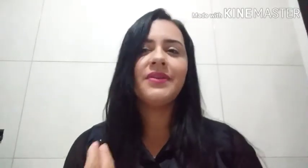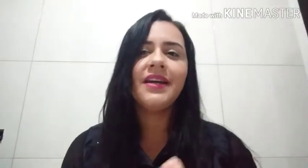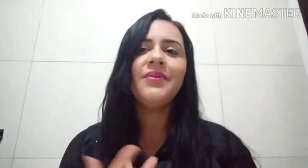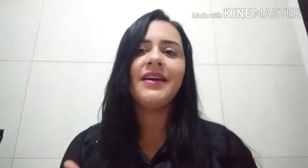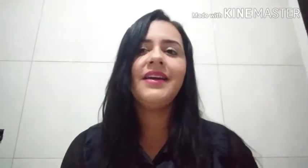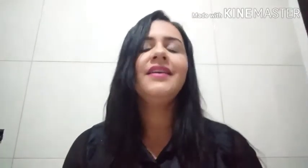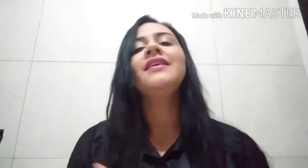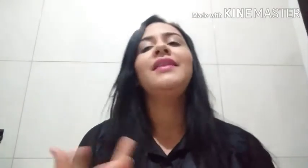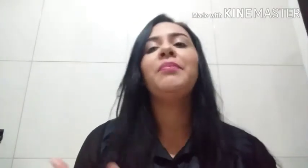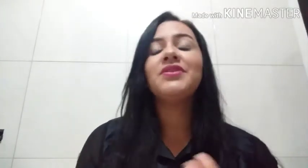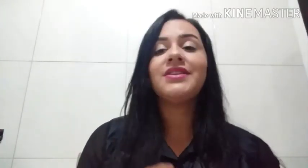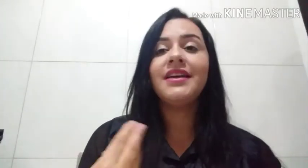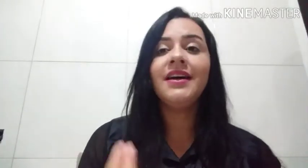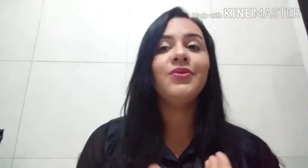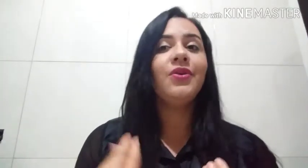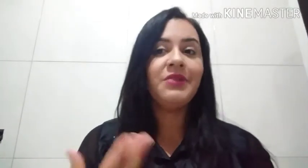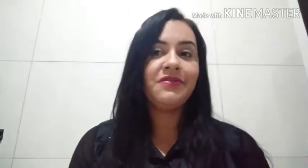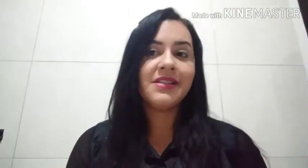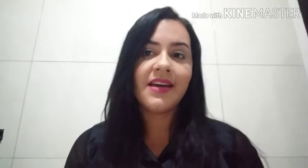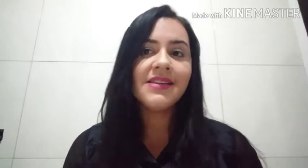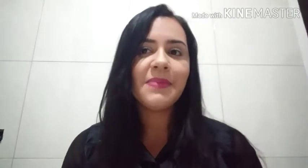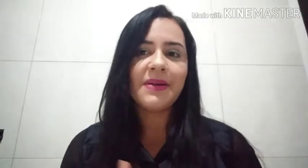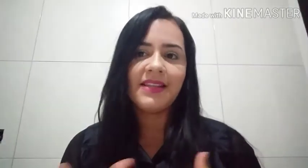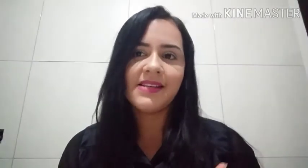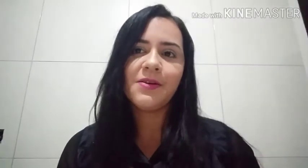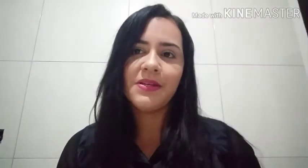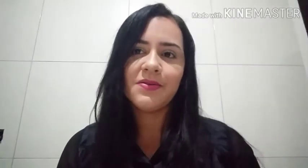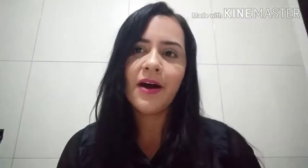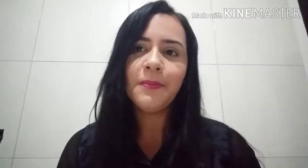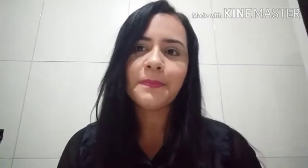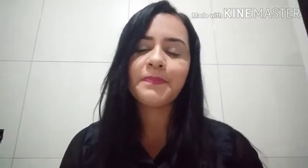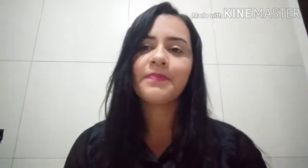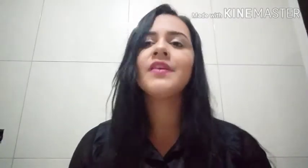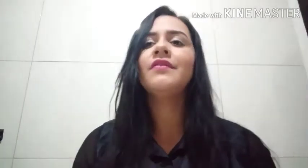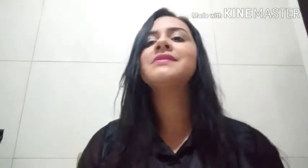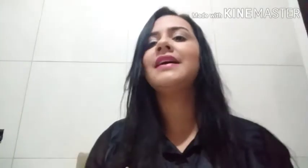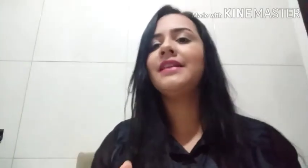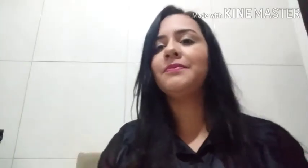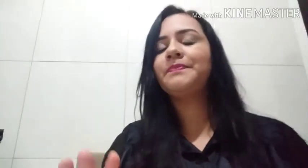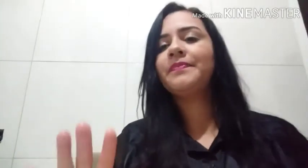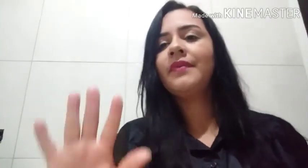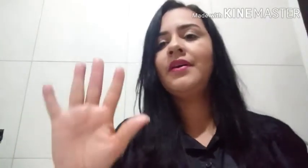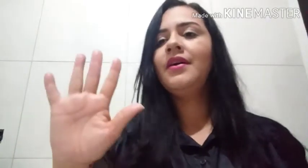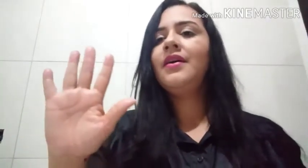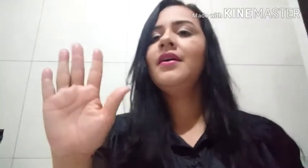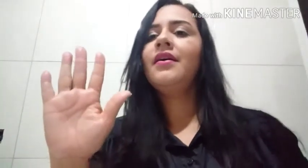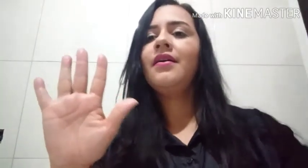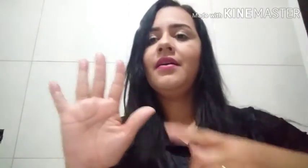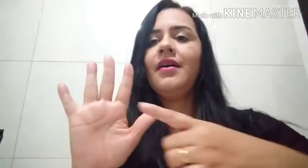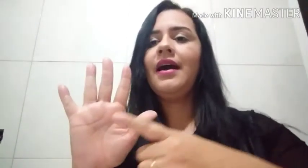podendo aí, depois treinando o nome de vocês para apresentação pessoal. Vamos lá então. A